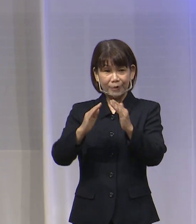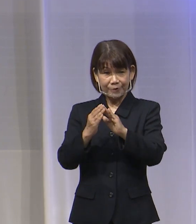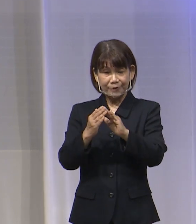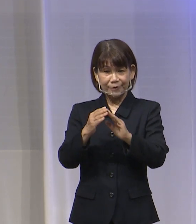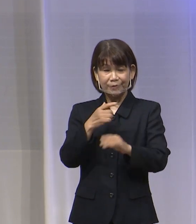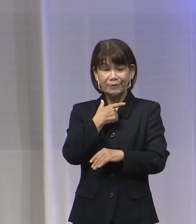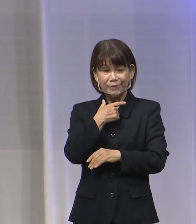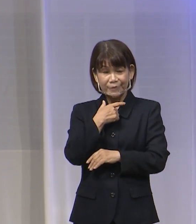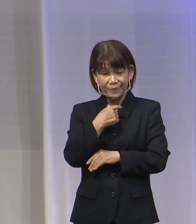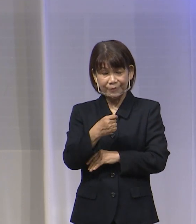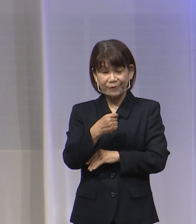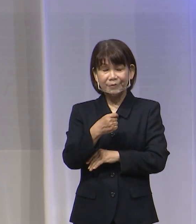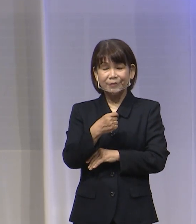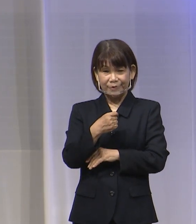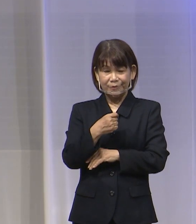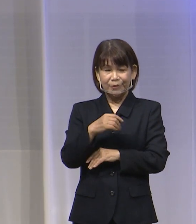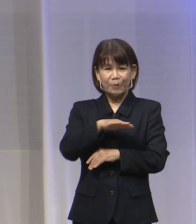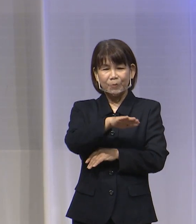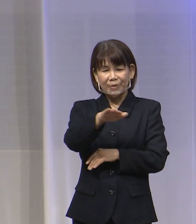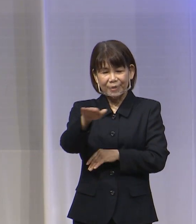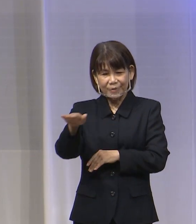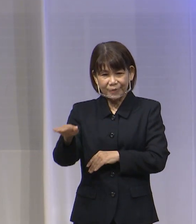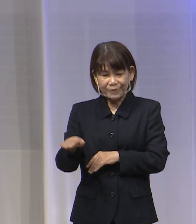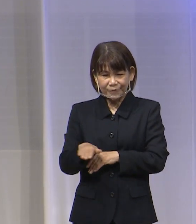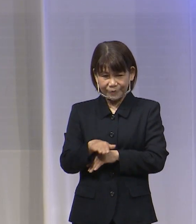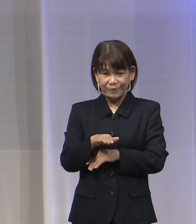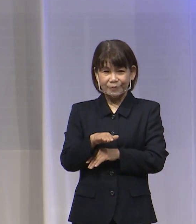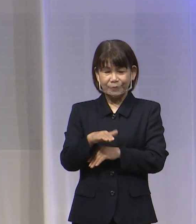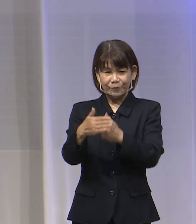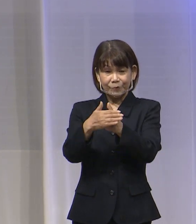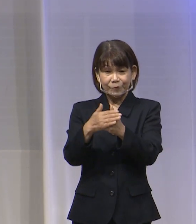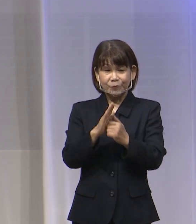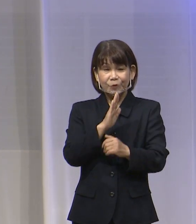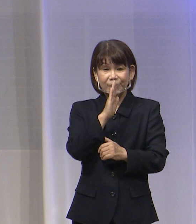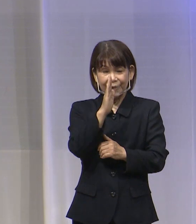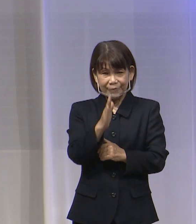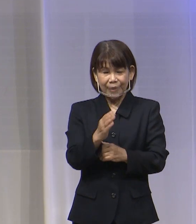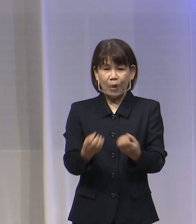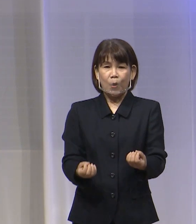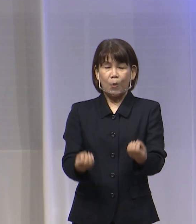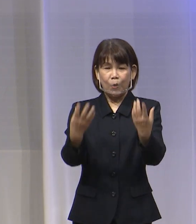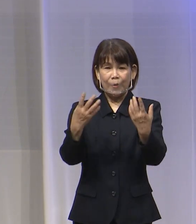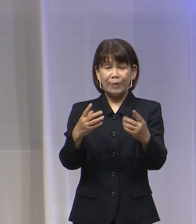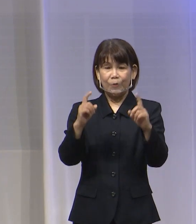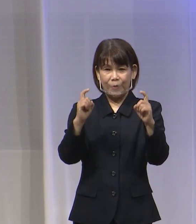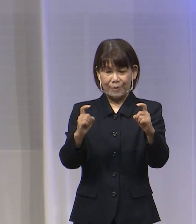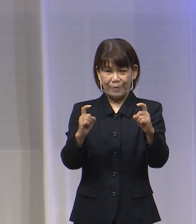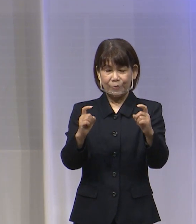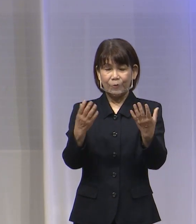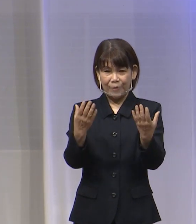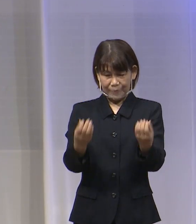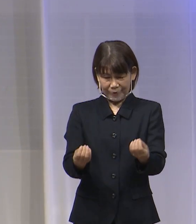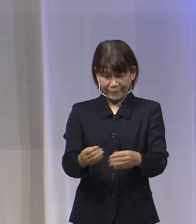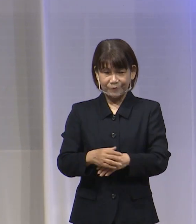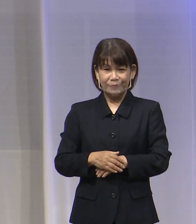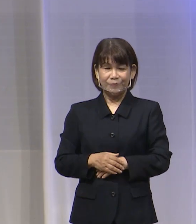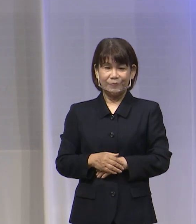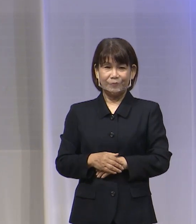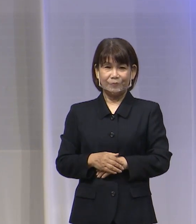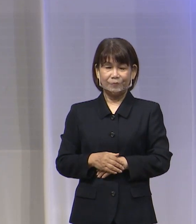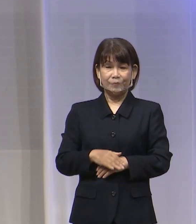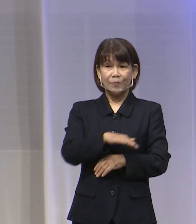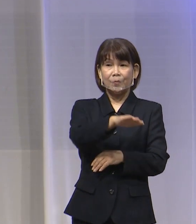改めて重ねて呼び掛けされていたでいただいて私からのお祝いのご挨拶とさせていただきます